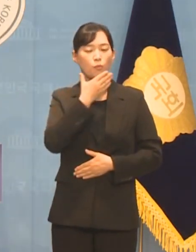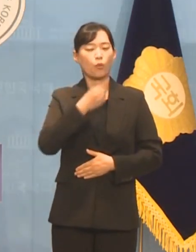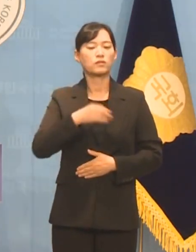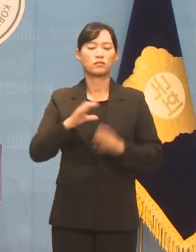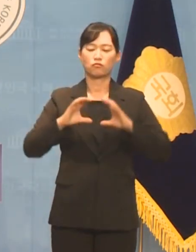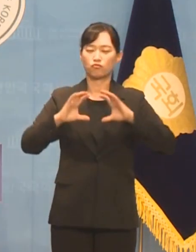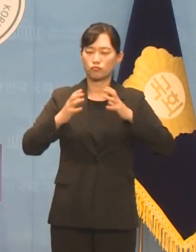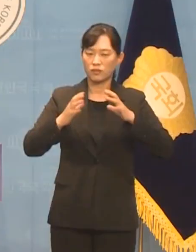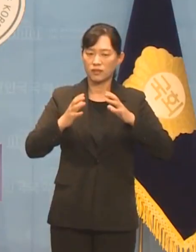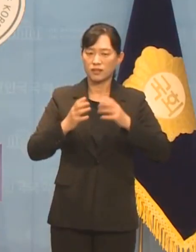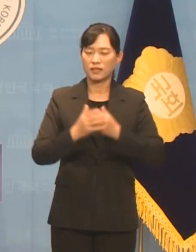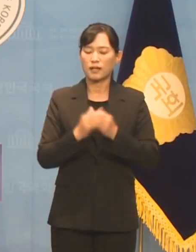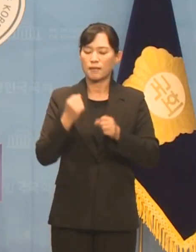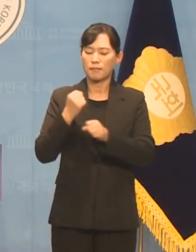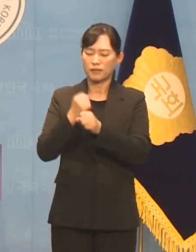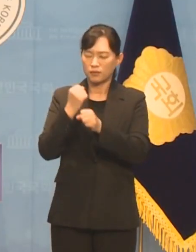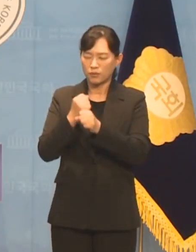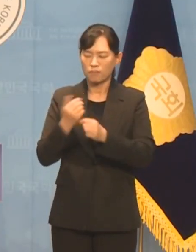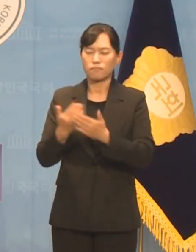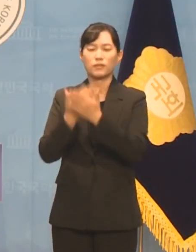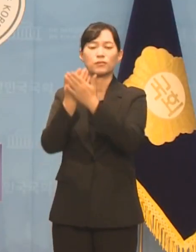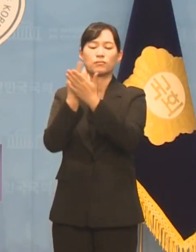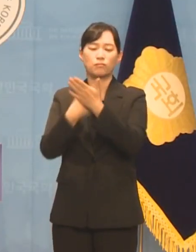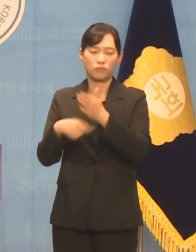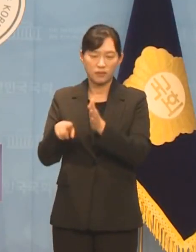복지국가의 형성과 발전을